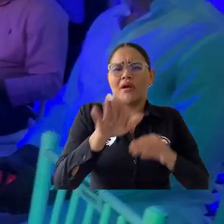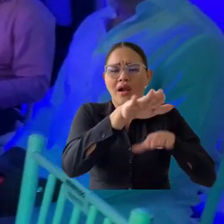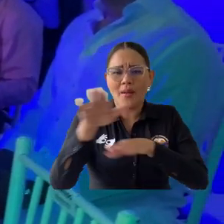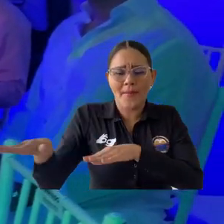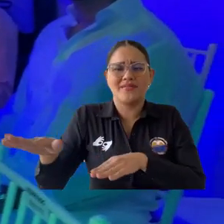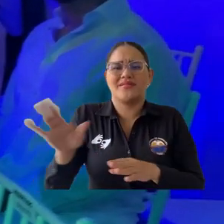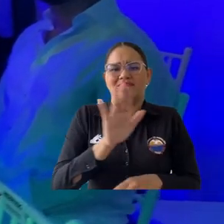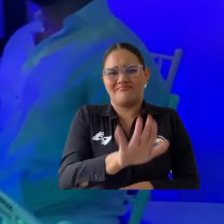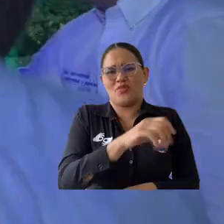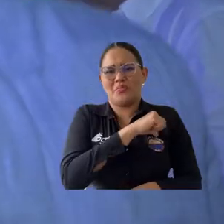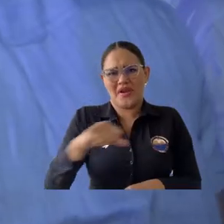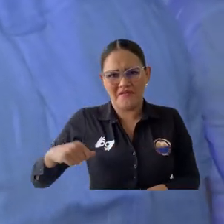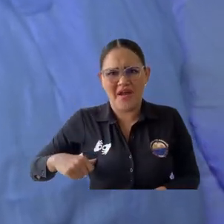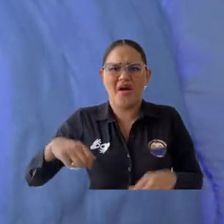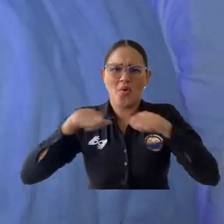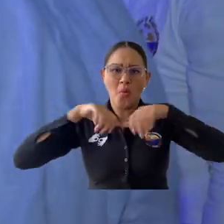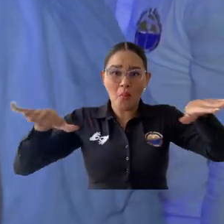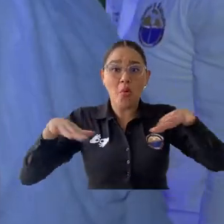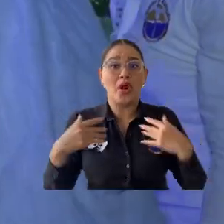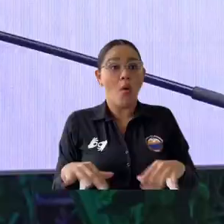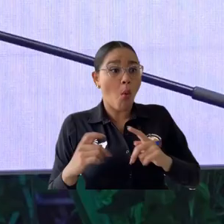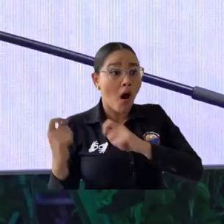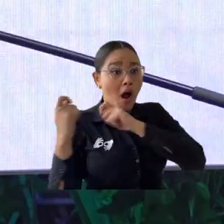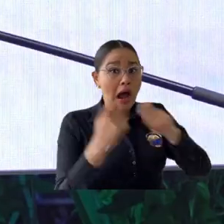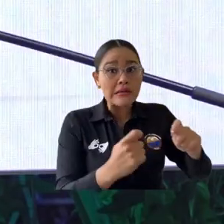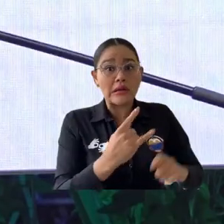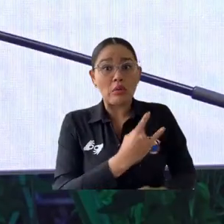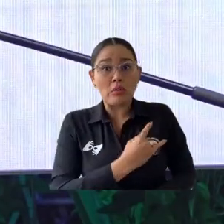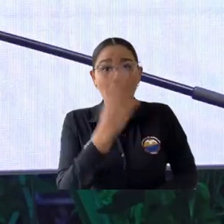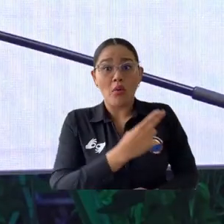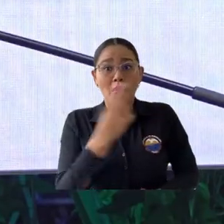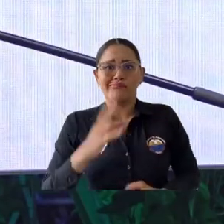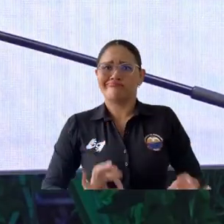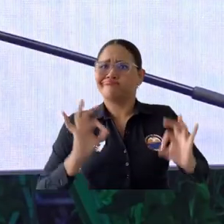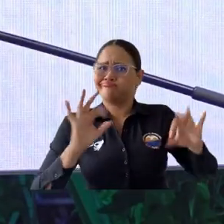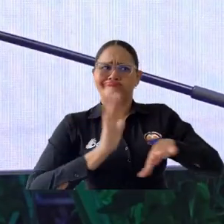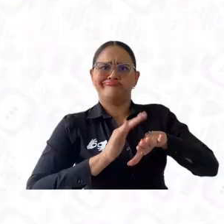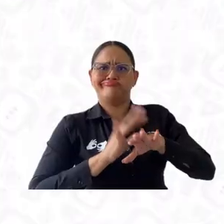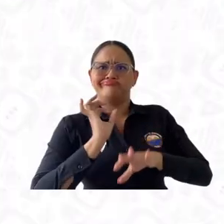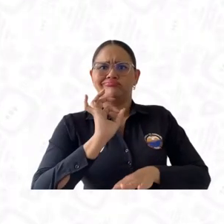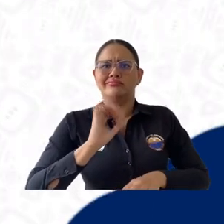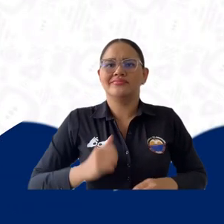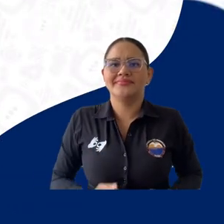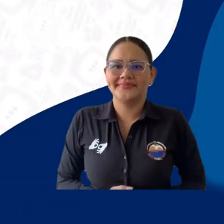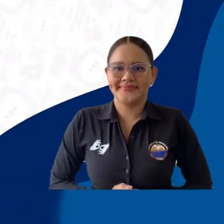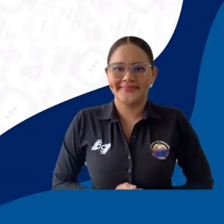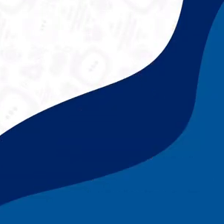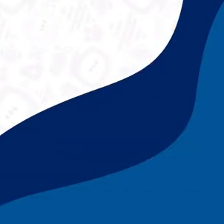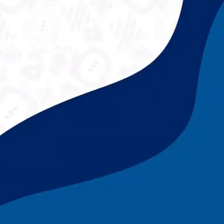la acreditación internacional Engaged University que obtuvo la Universidad del Magdalena.